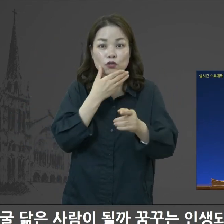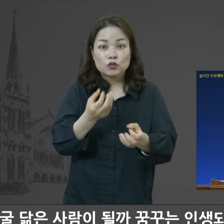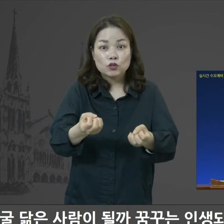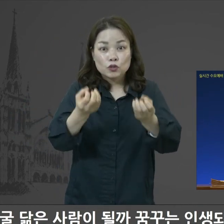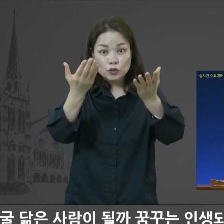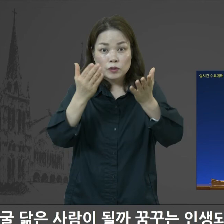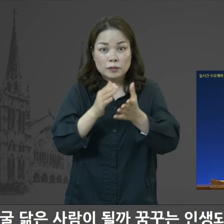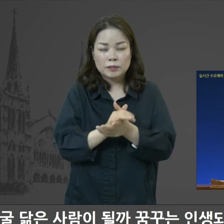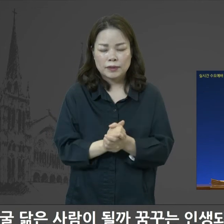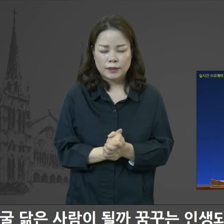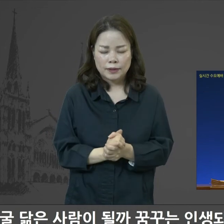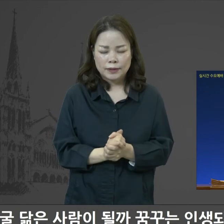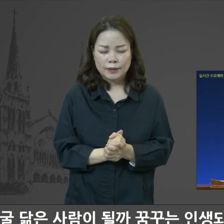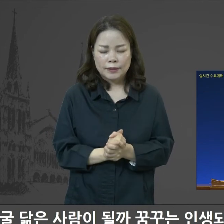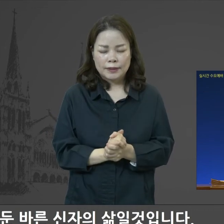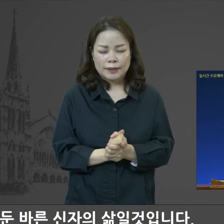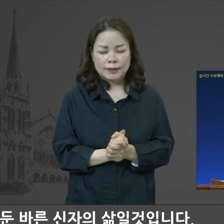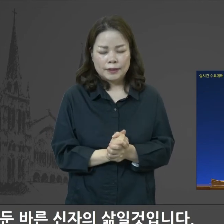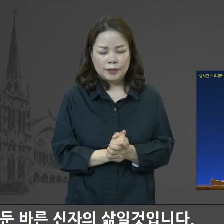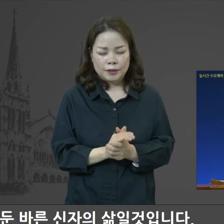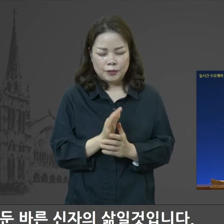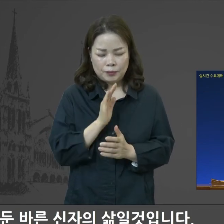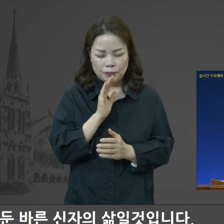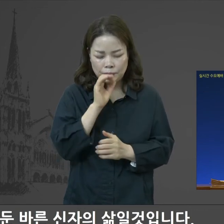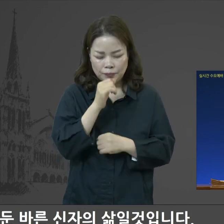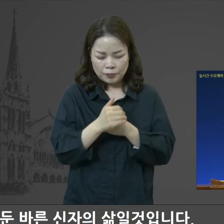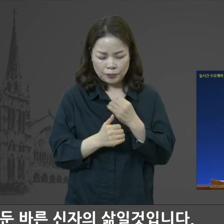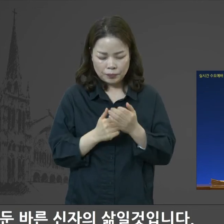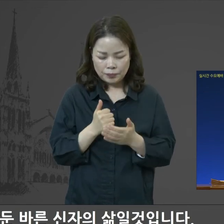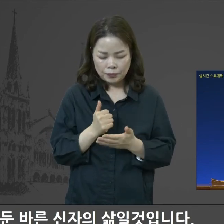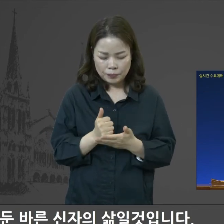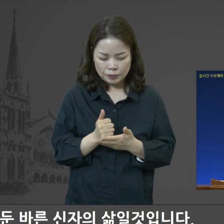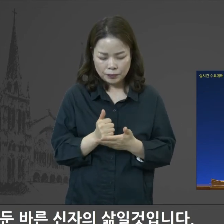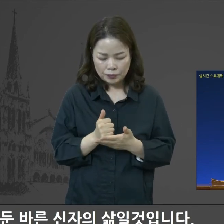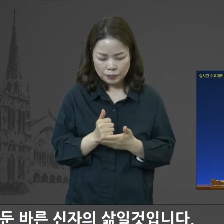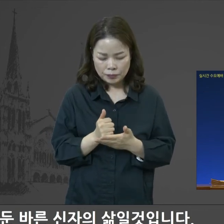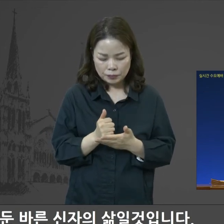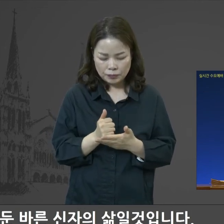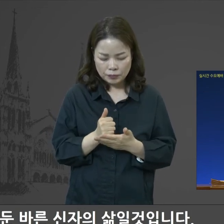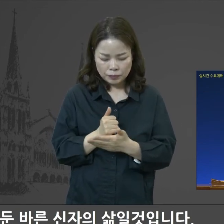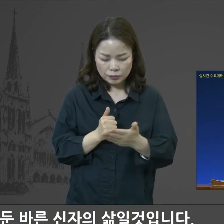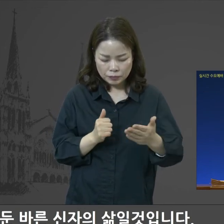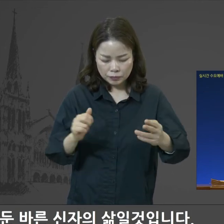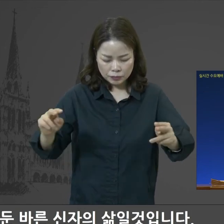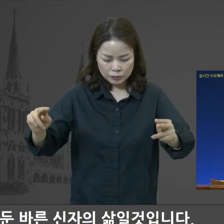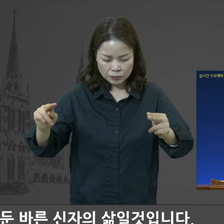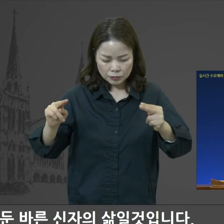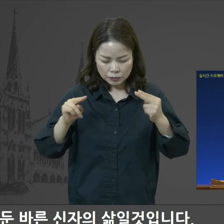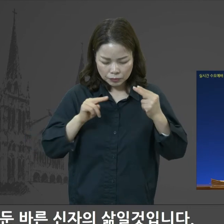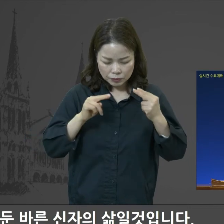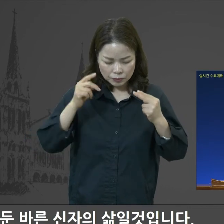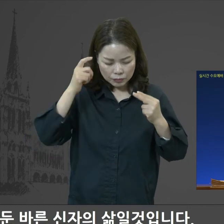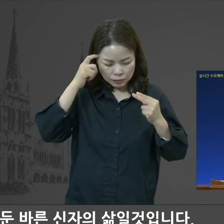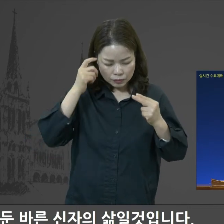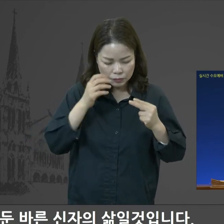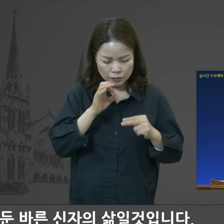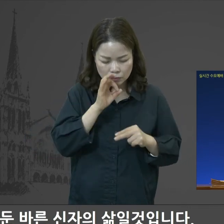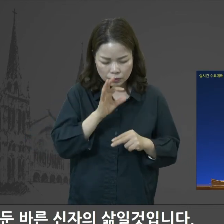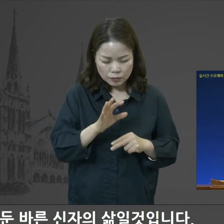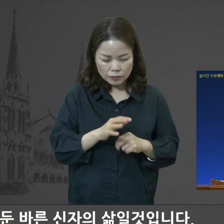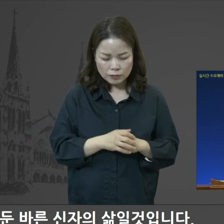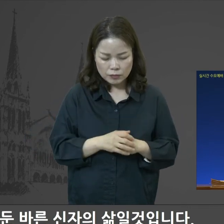축복합니다. 기도하겠습니다. 참 좋으신 아버지 하나님, 우리를 향한 생각할 수조차 없는